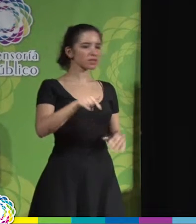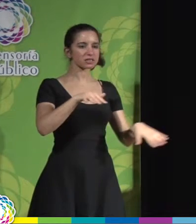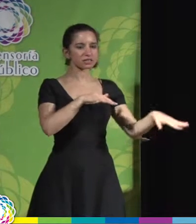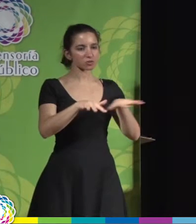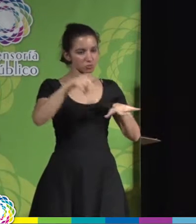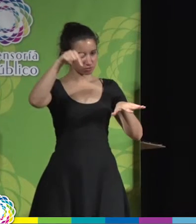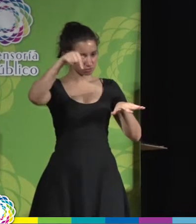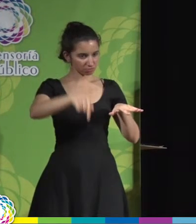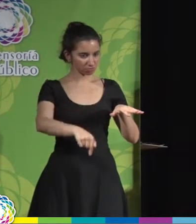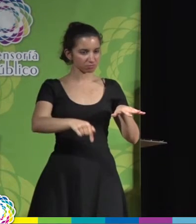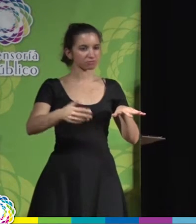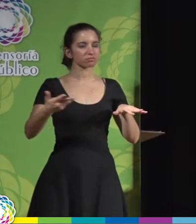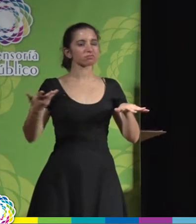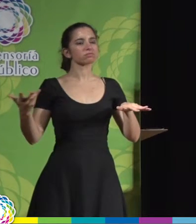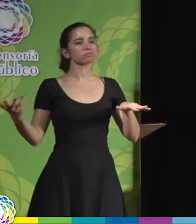importancia